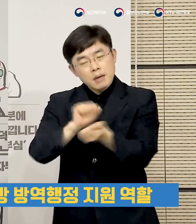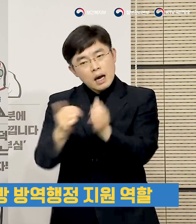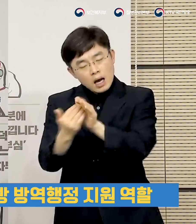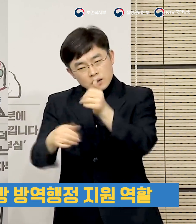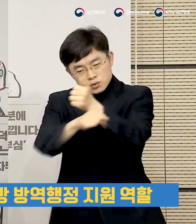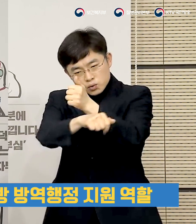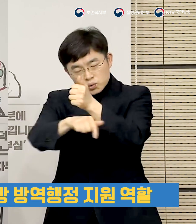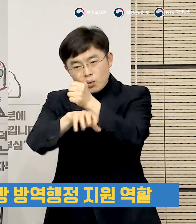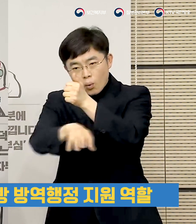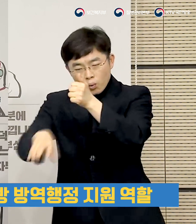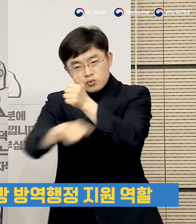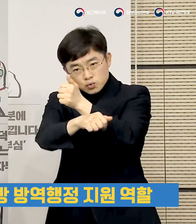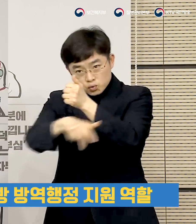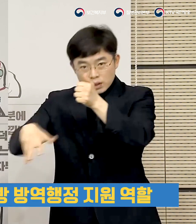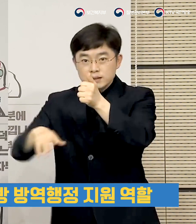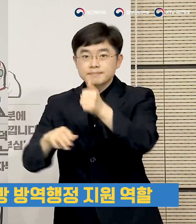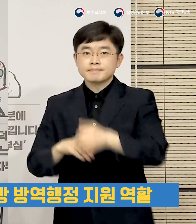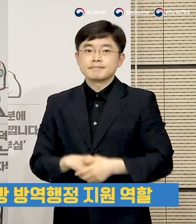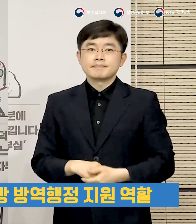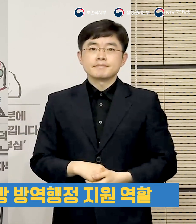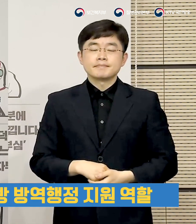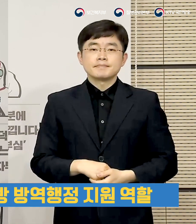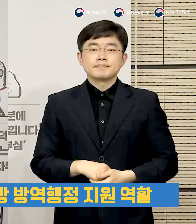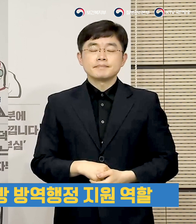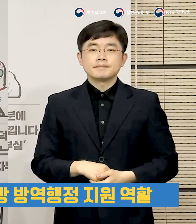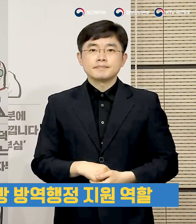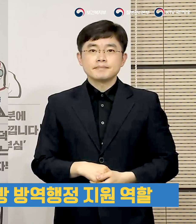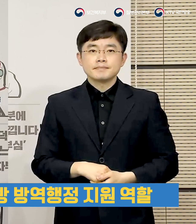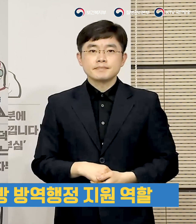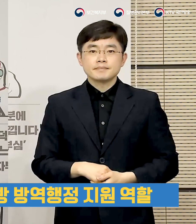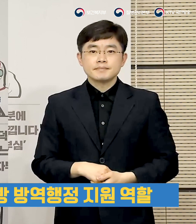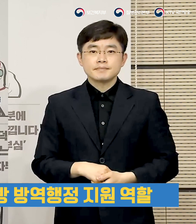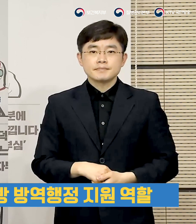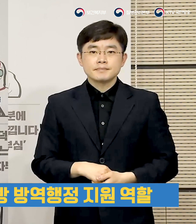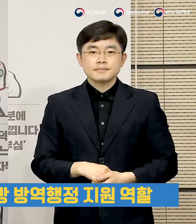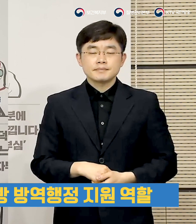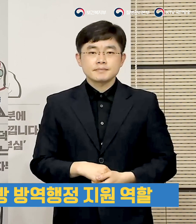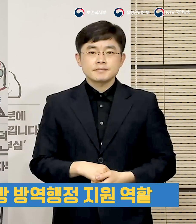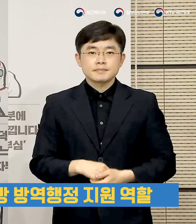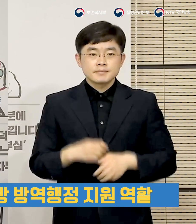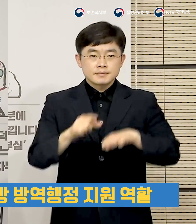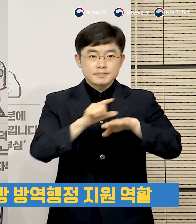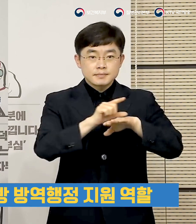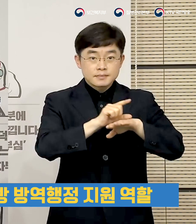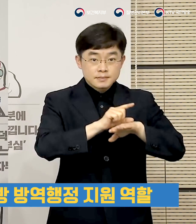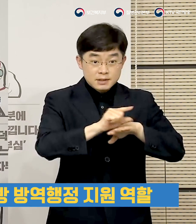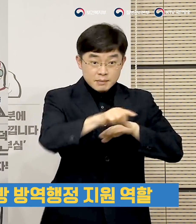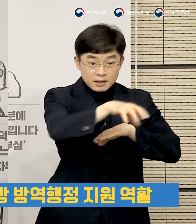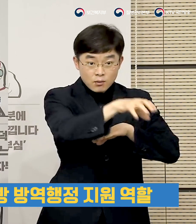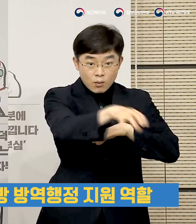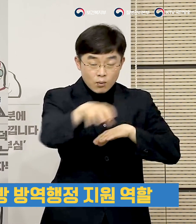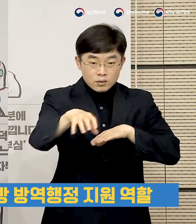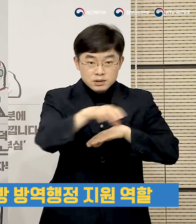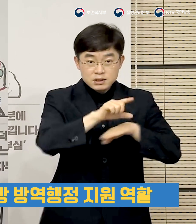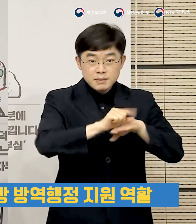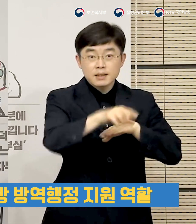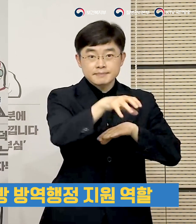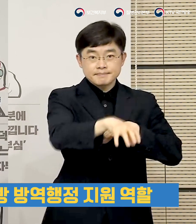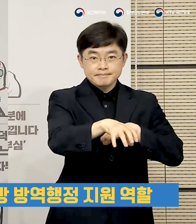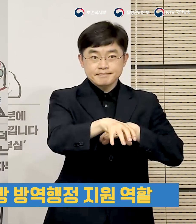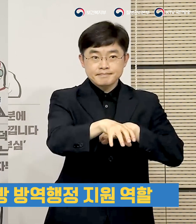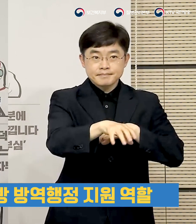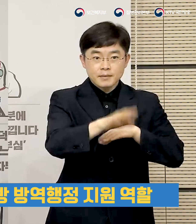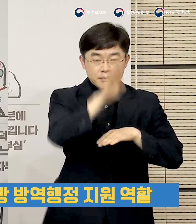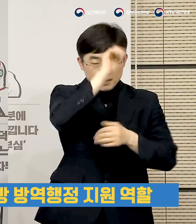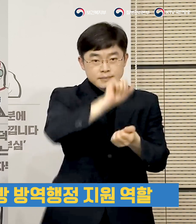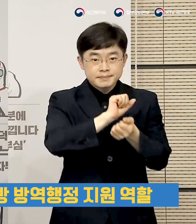이제 질병대응센터라는 것은 실제적으로 이러한 지방의 어떤 방역 행정 조직들이 잘